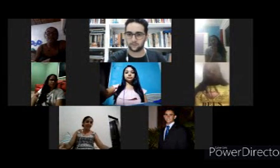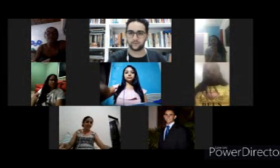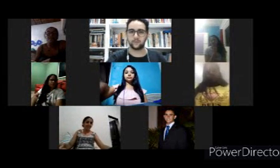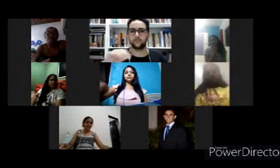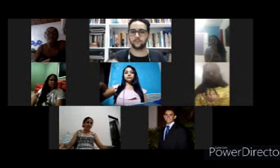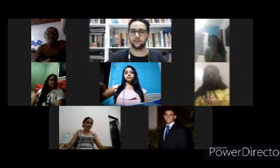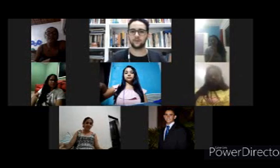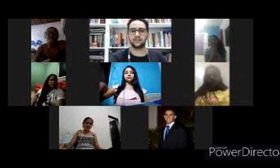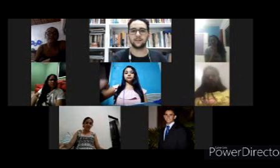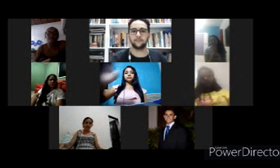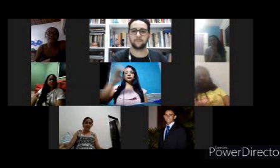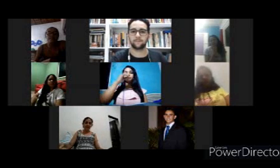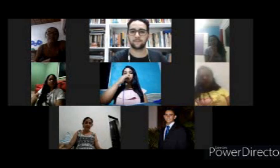Pronto, pode fazer.